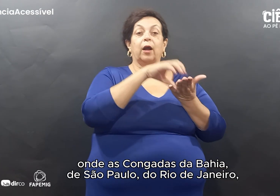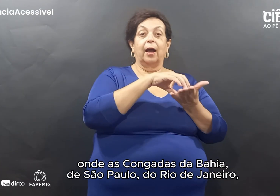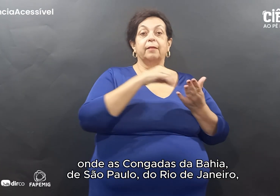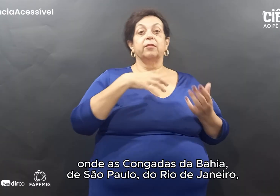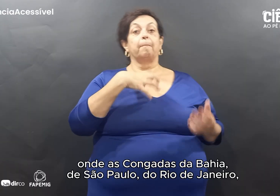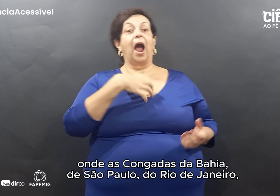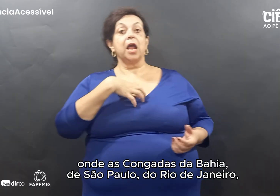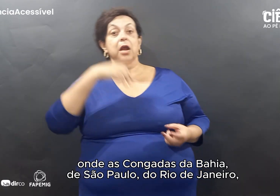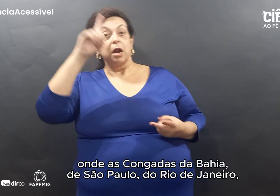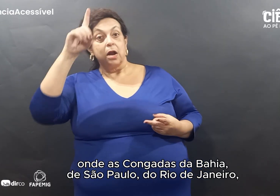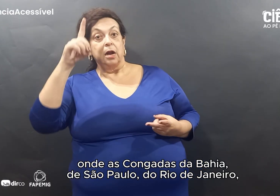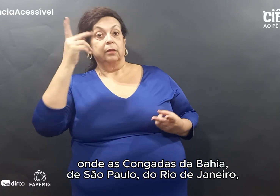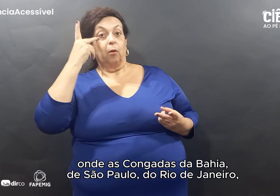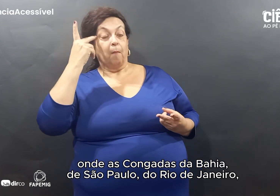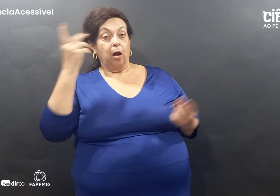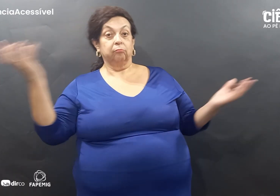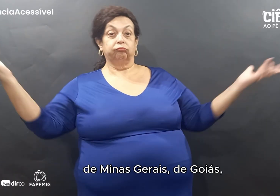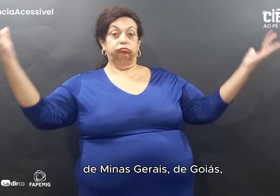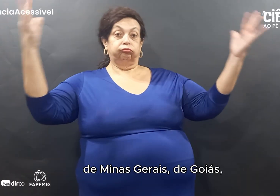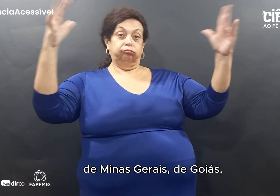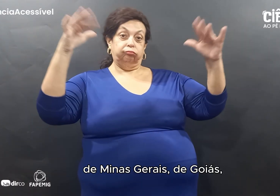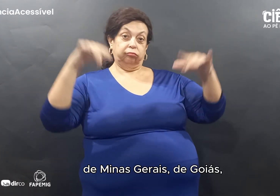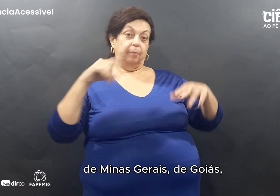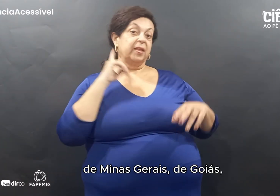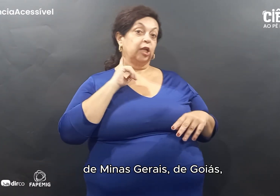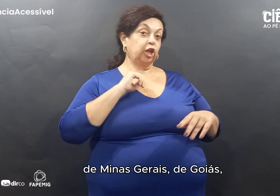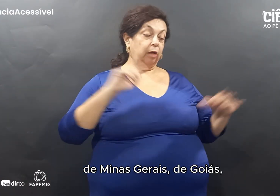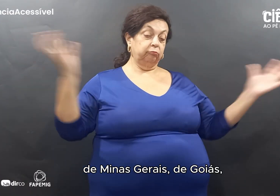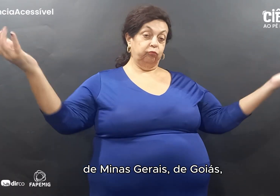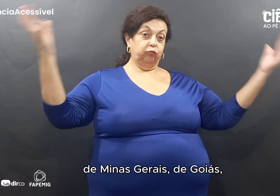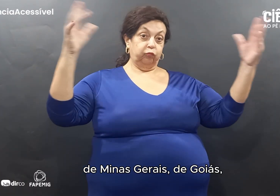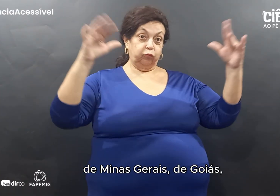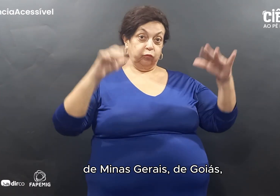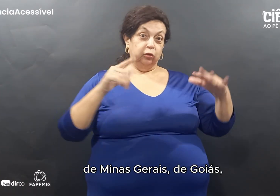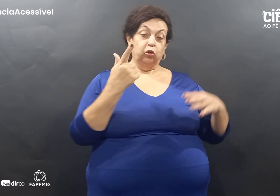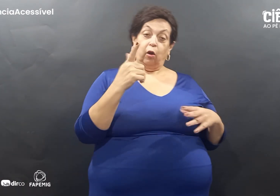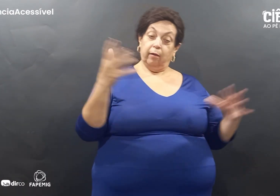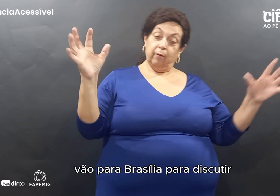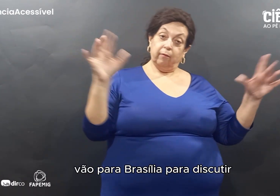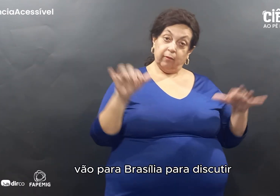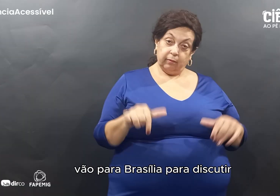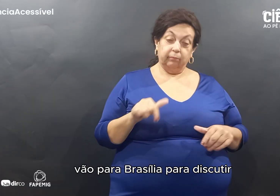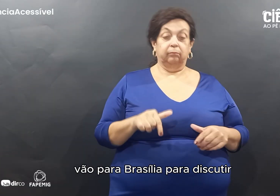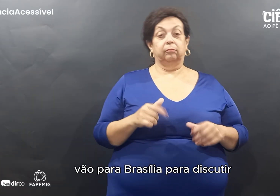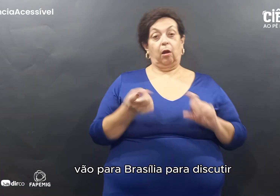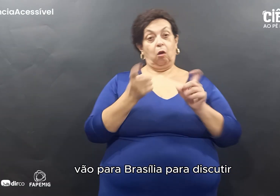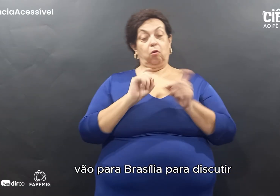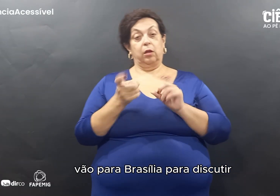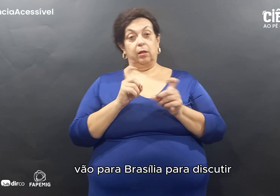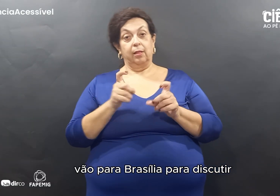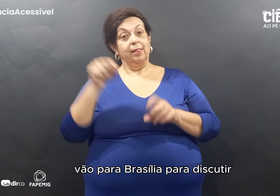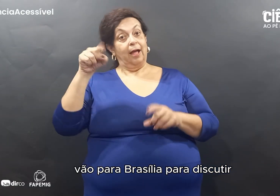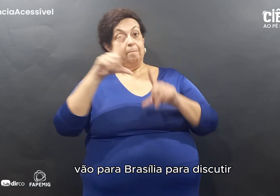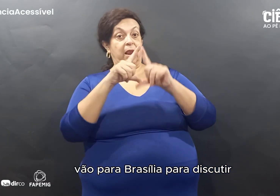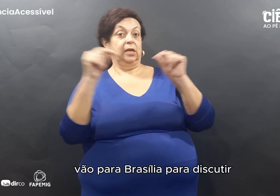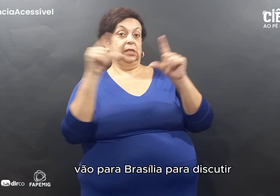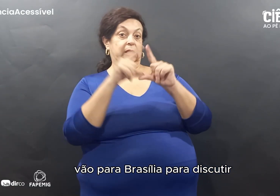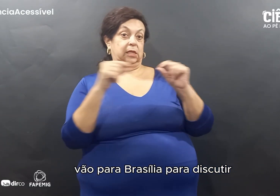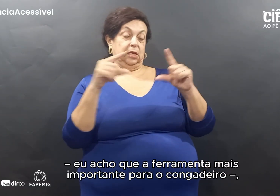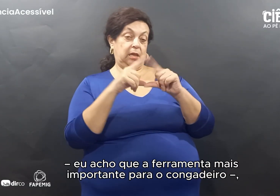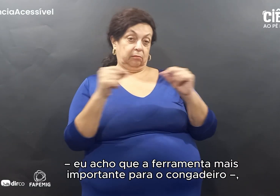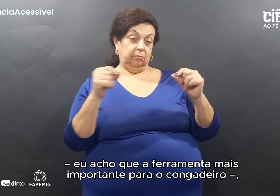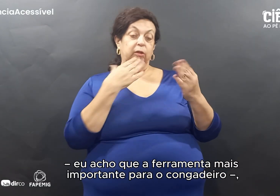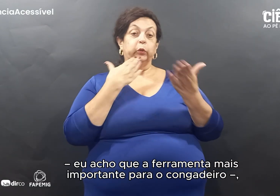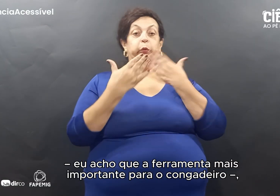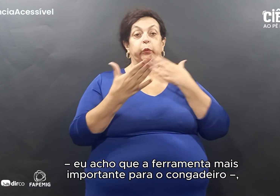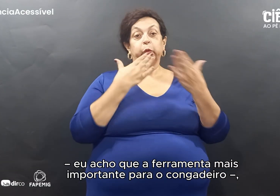São Paulo, do Rio de Janeiro, de Minas Gerais, de Goiás, vão para Brasília para